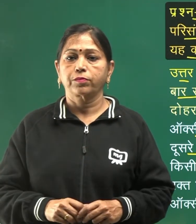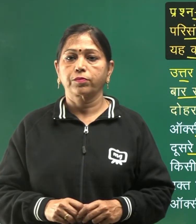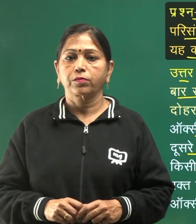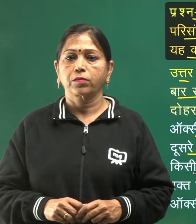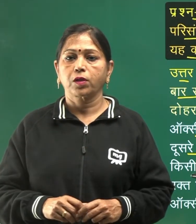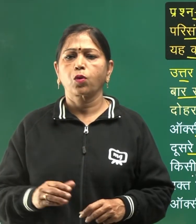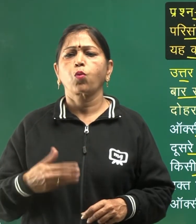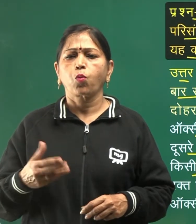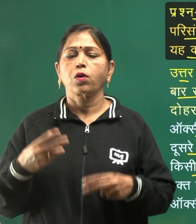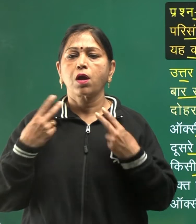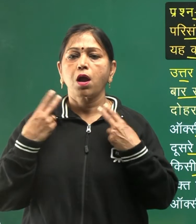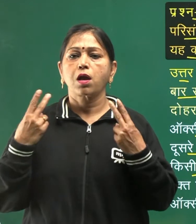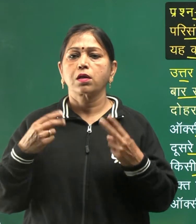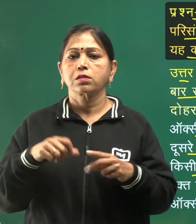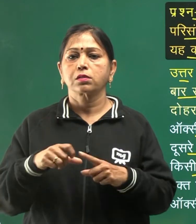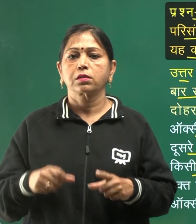किसी कारण से